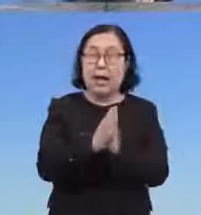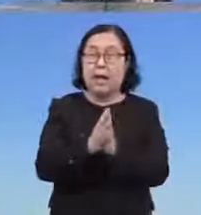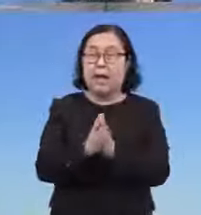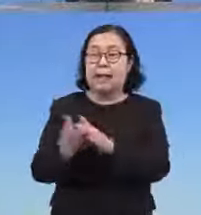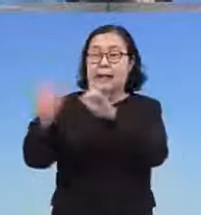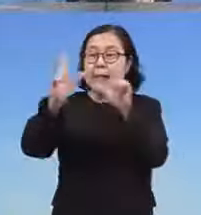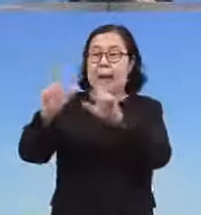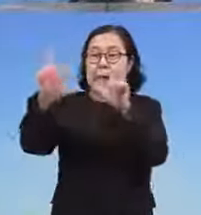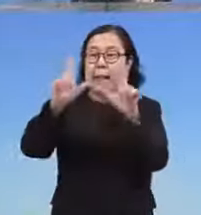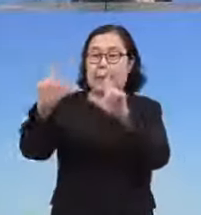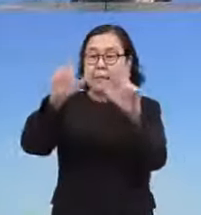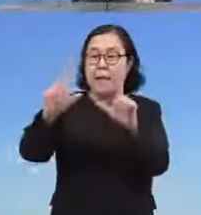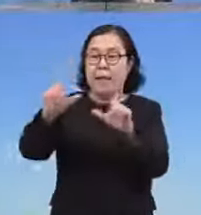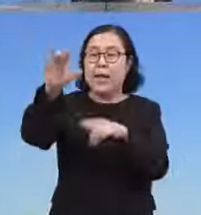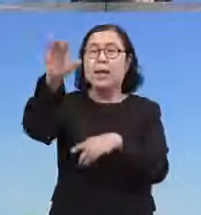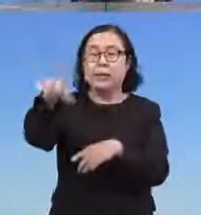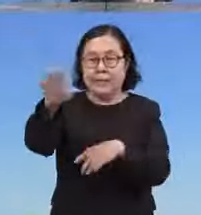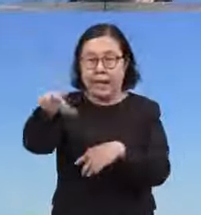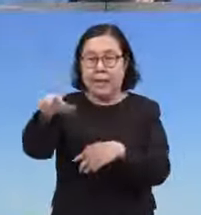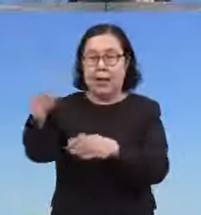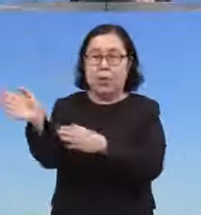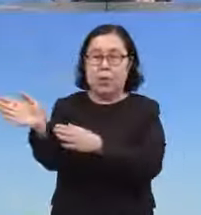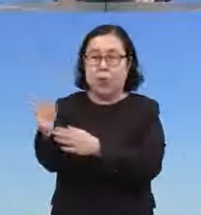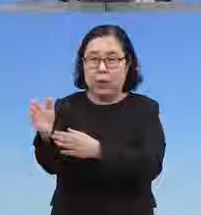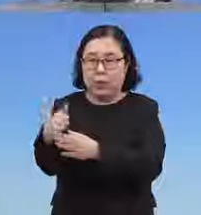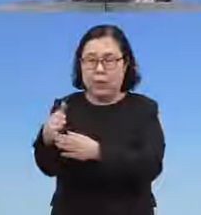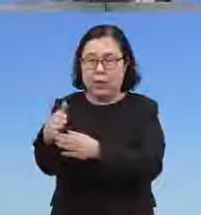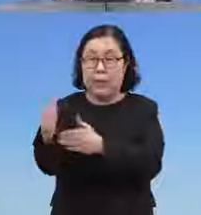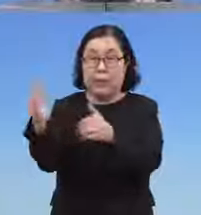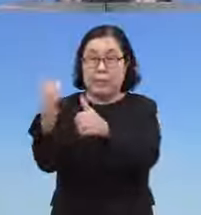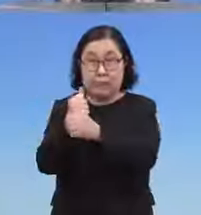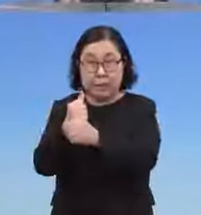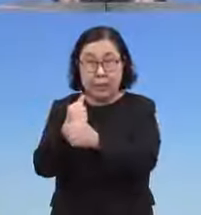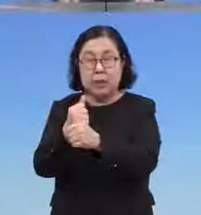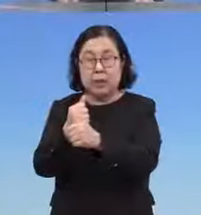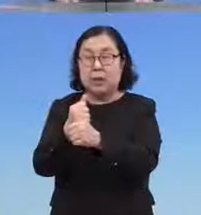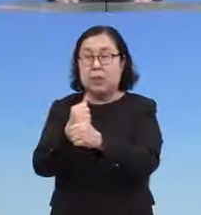잡는 삶의 현장, 어부들에게 고기 잡는 삶의 현장, 그게